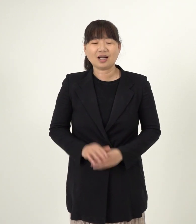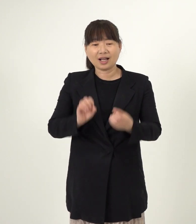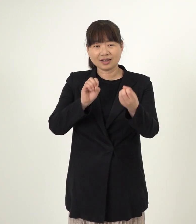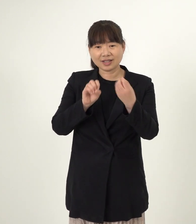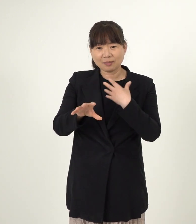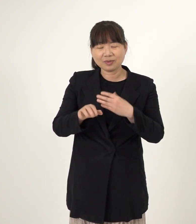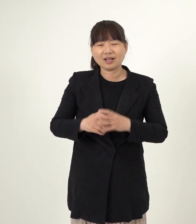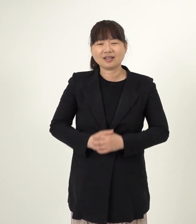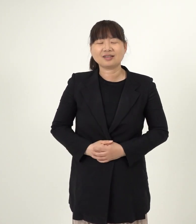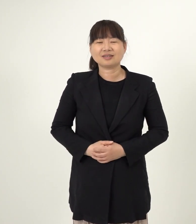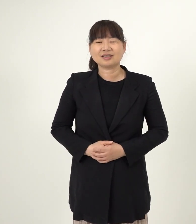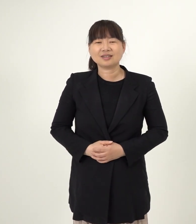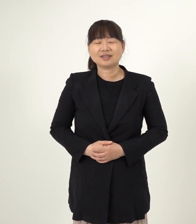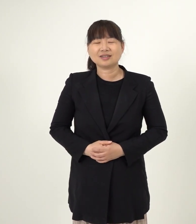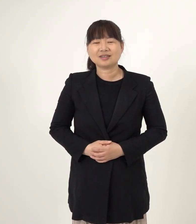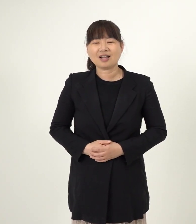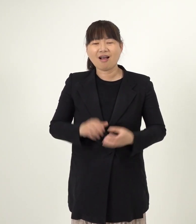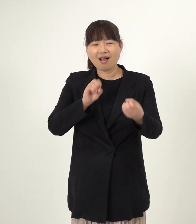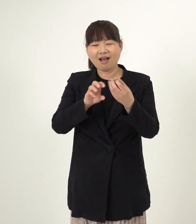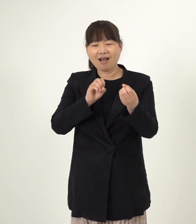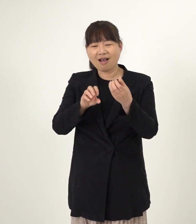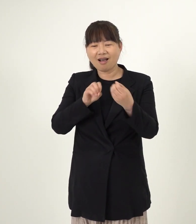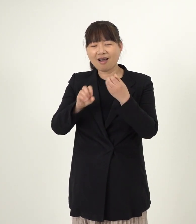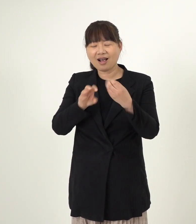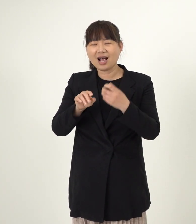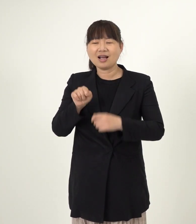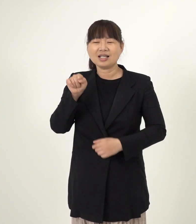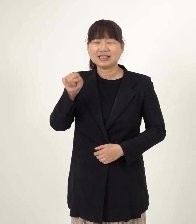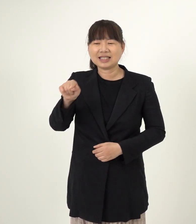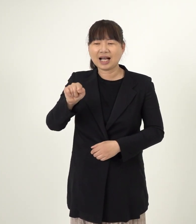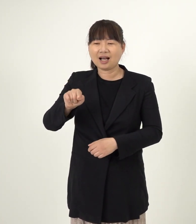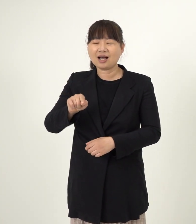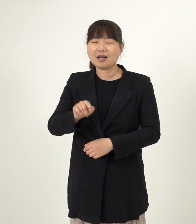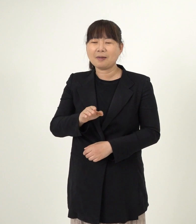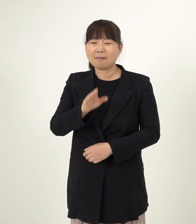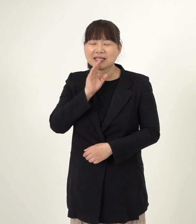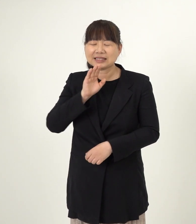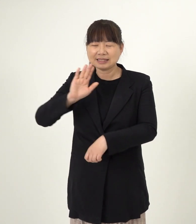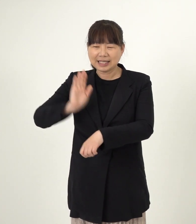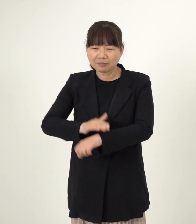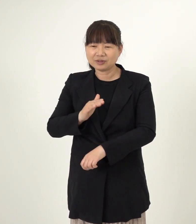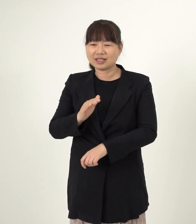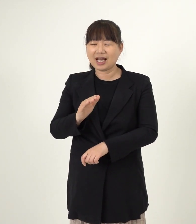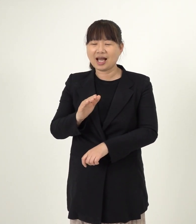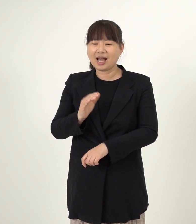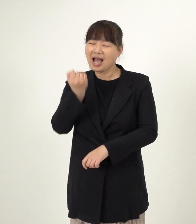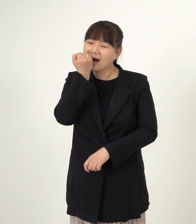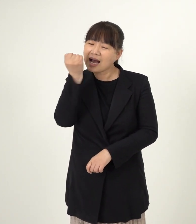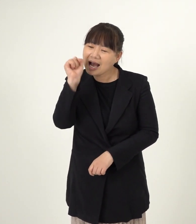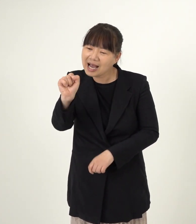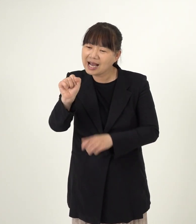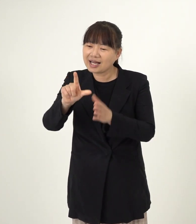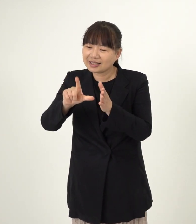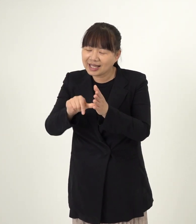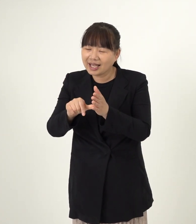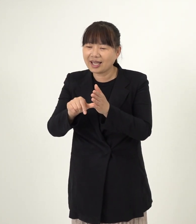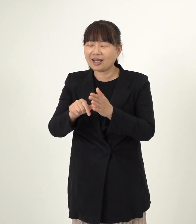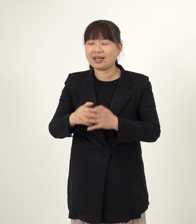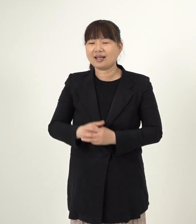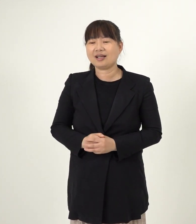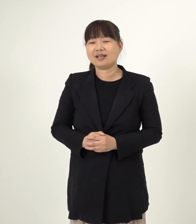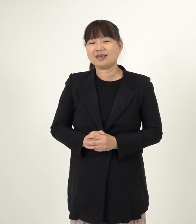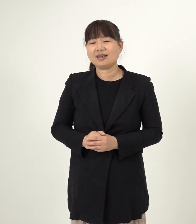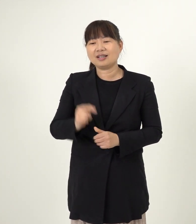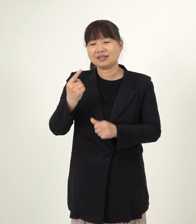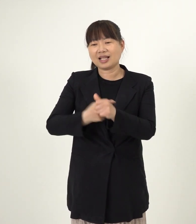반문이 지금 압박을 해오는 상황에서 자연스럽게 튀어나온 유대인들의 수사적 표현이라는